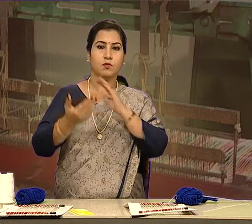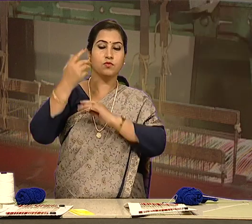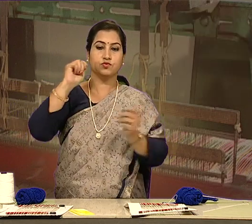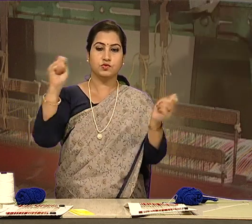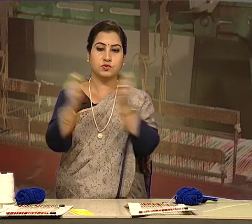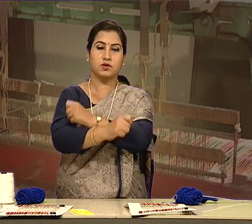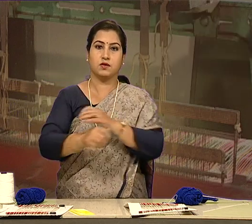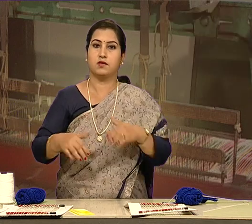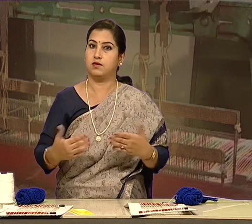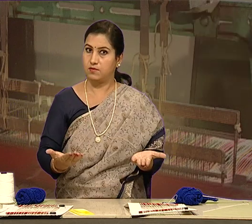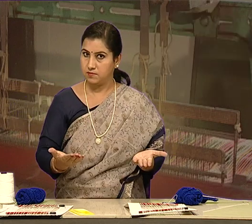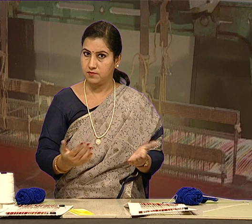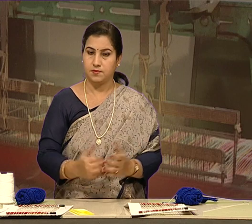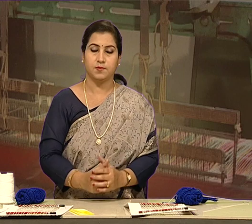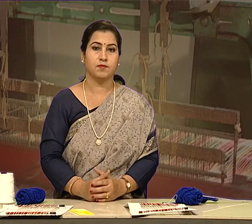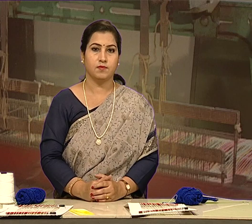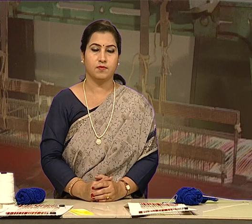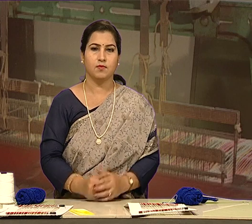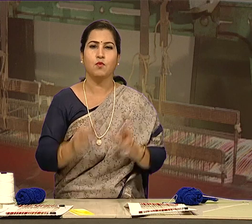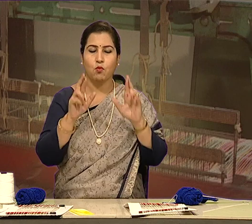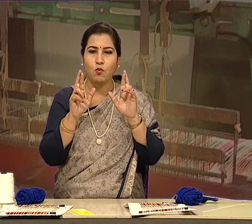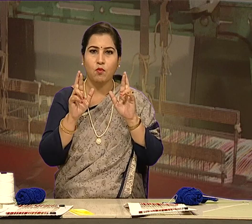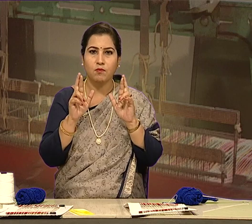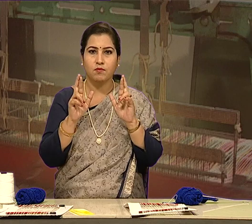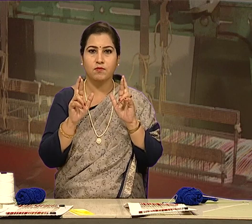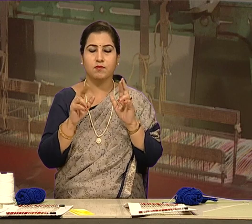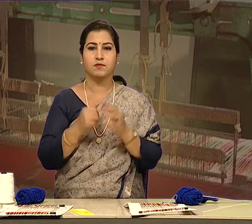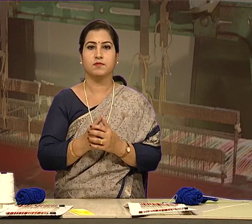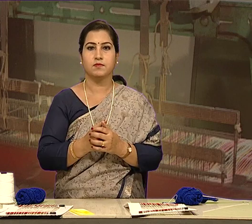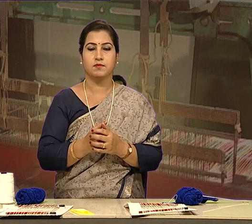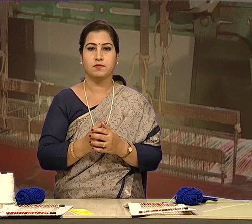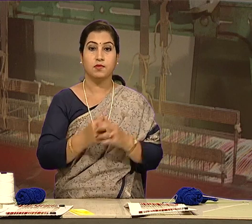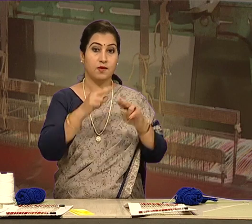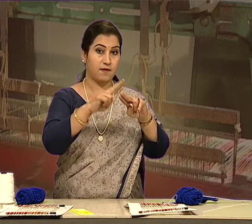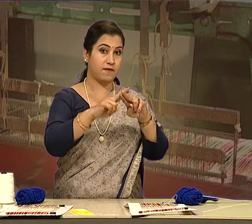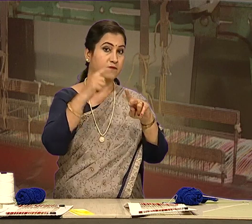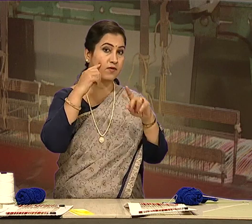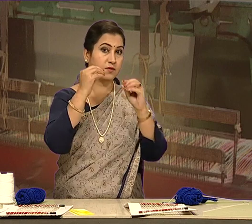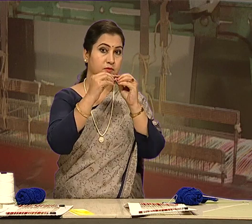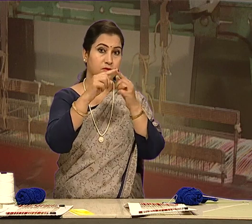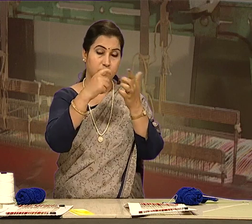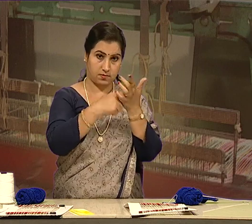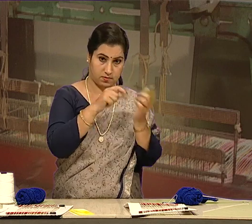लाया। आशा है तंतु से वस्त्र के विषय में जानकारी